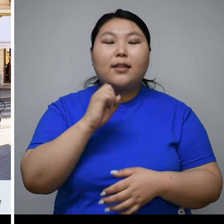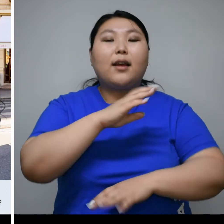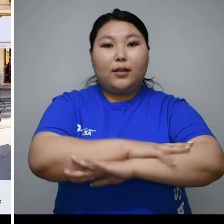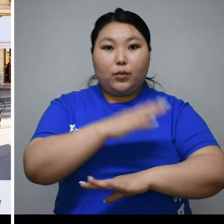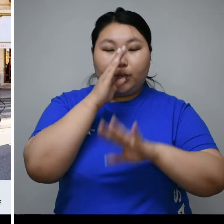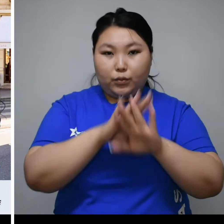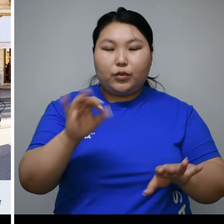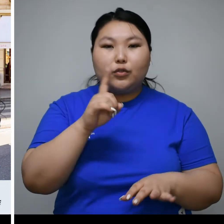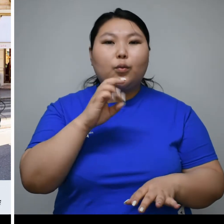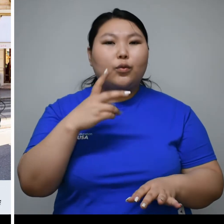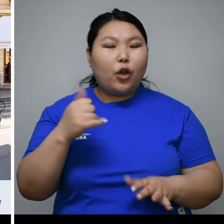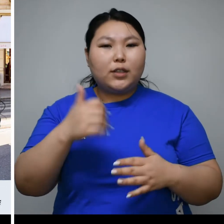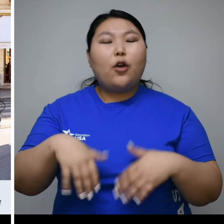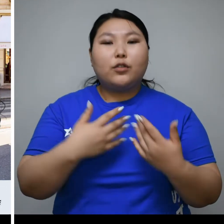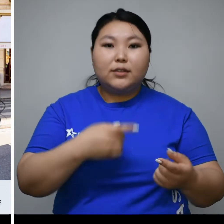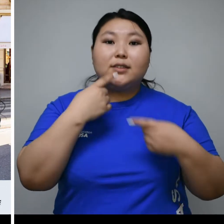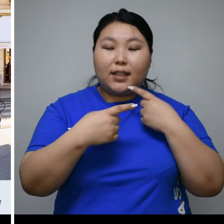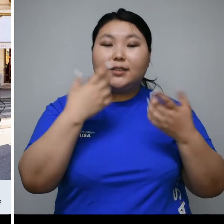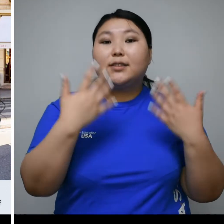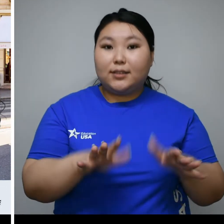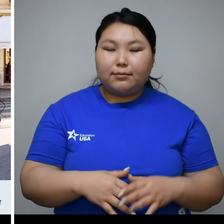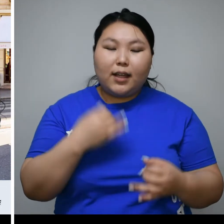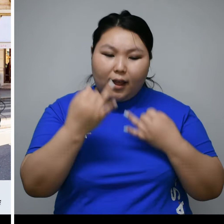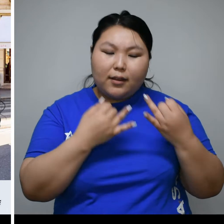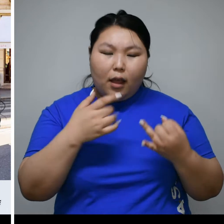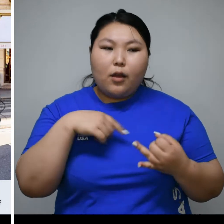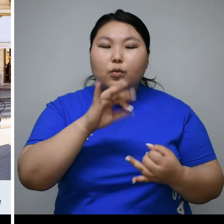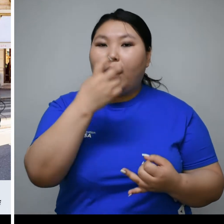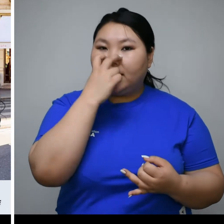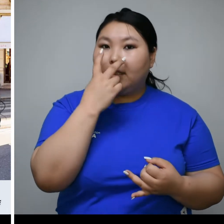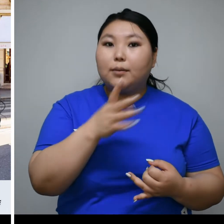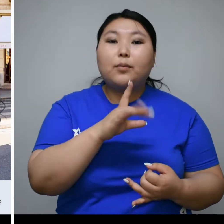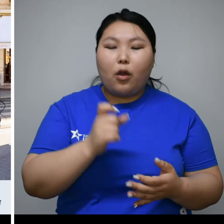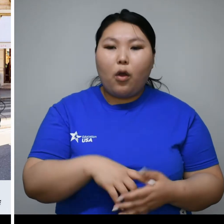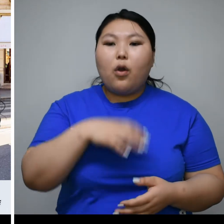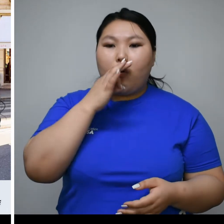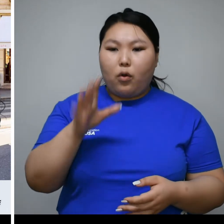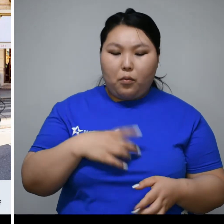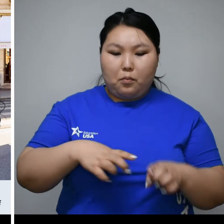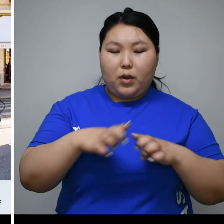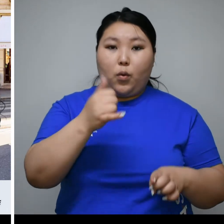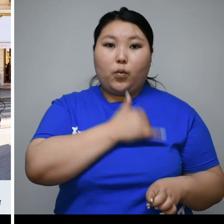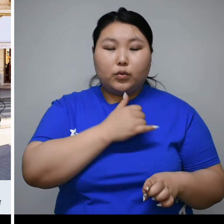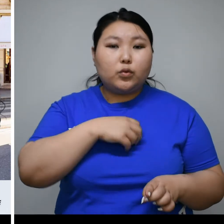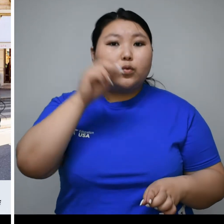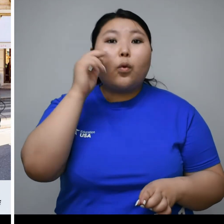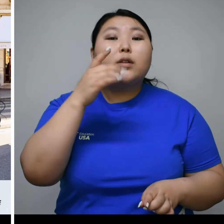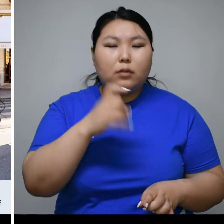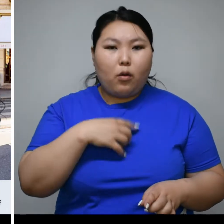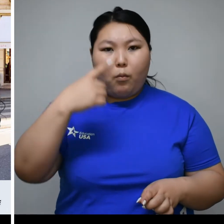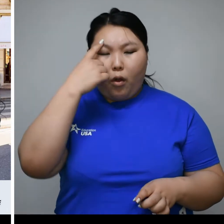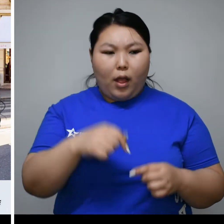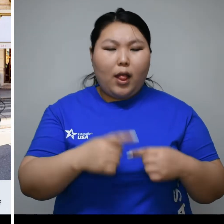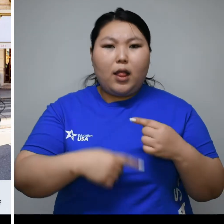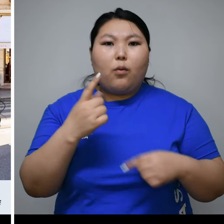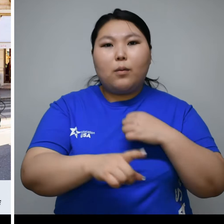ангийн хүмүүстэд нэлээд зөвлөгөө өгч ярилцсан. За тэгэхэд юу анзаарсан бэ хэрэгэ? Оо, ингээ бизнесийн удирдлагаар сурхсан чинь